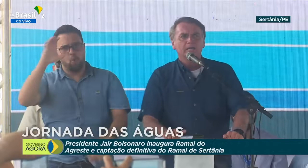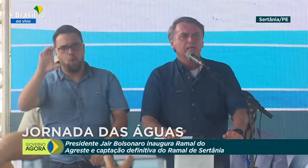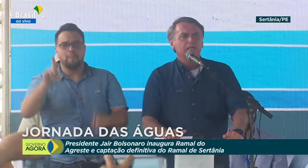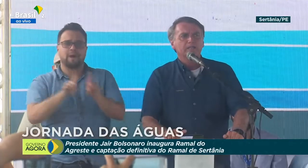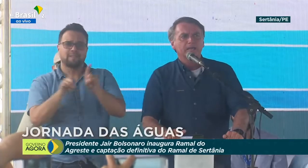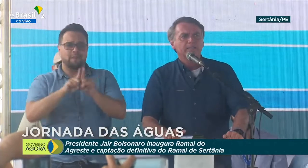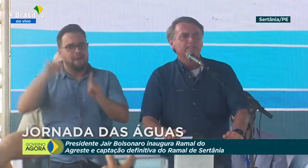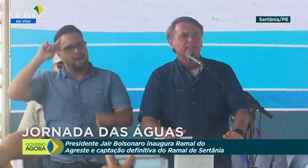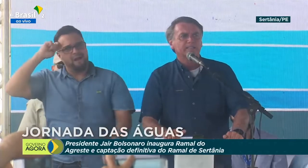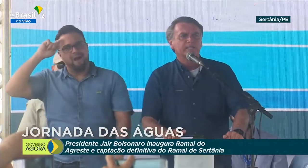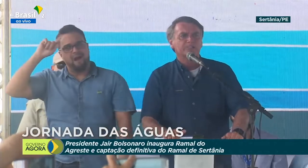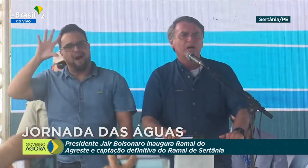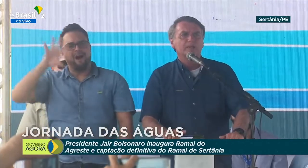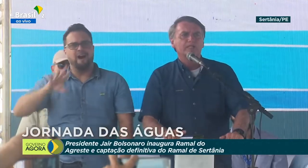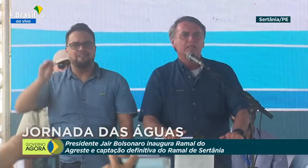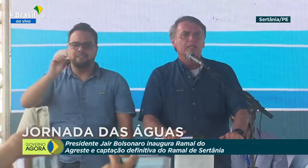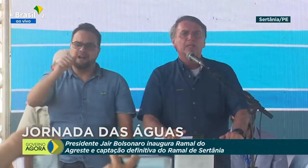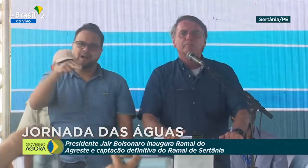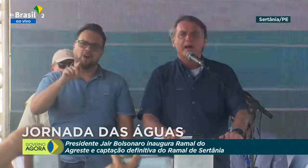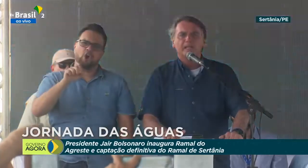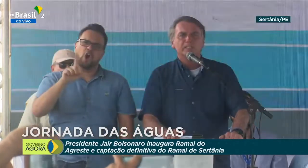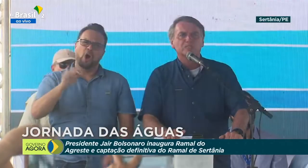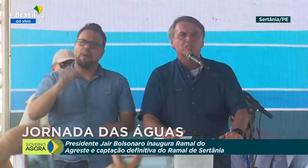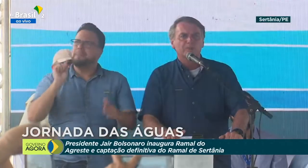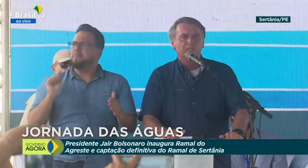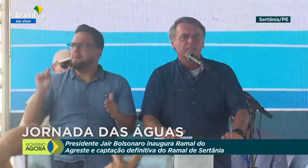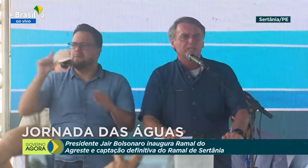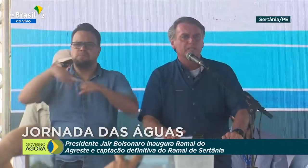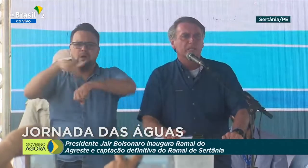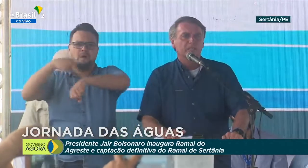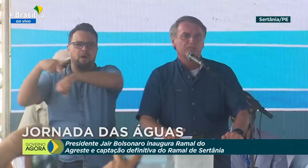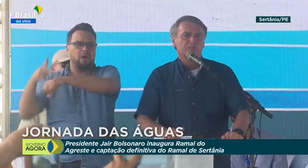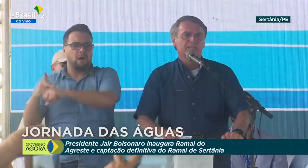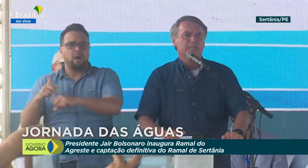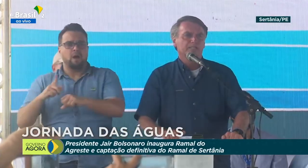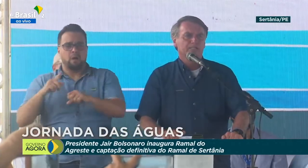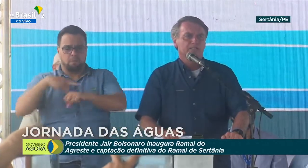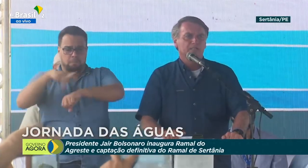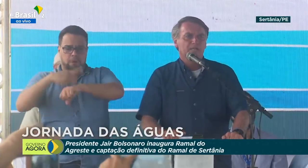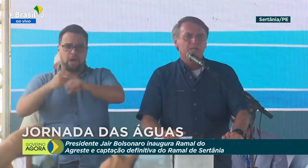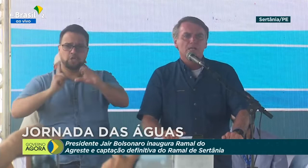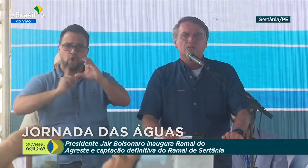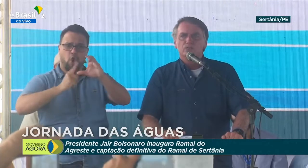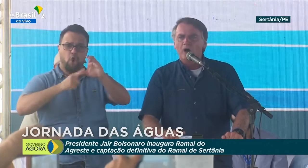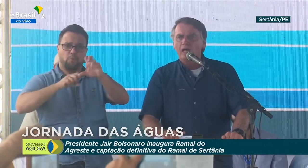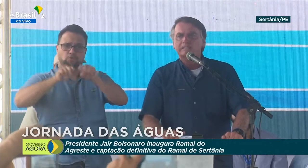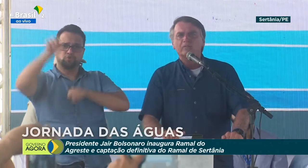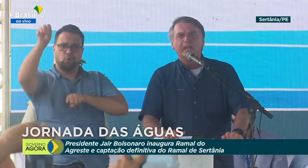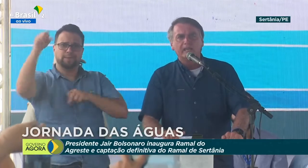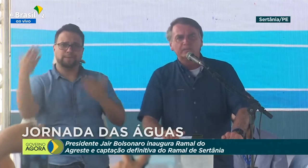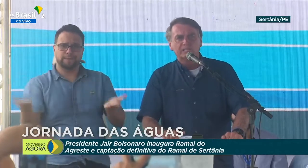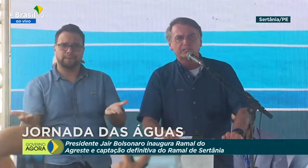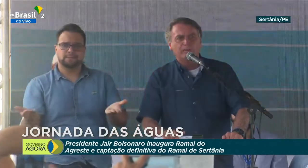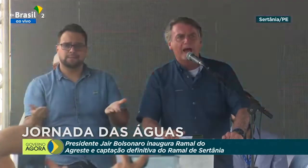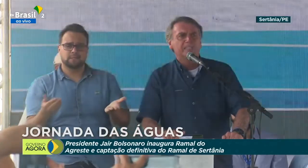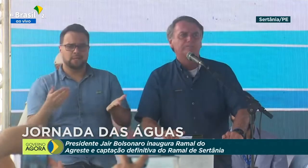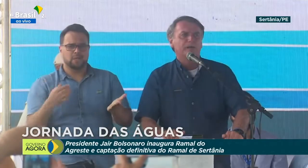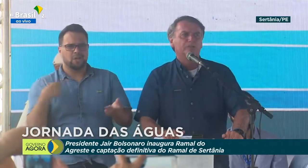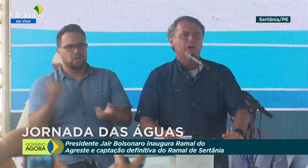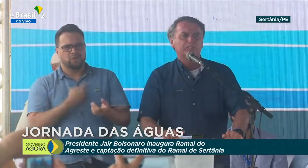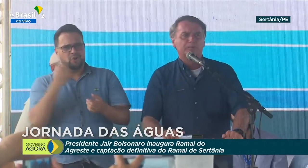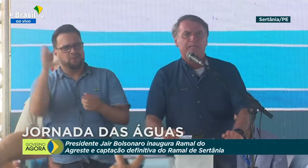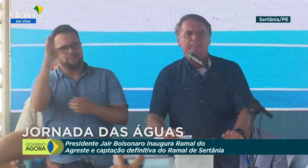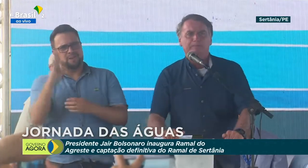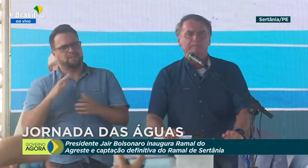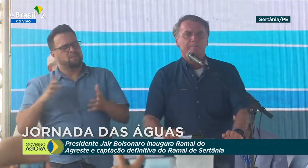Angola e tantas obras em países comunistas e socialistas. Nós não queremos isso mais